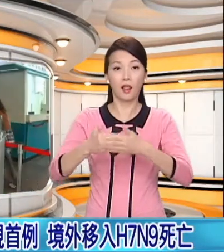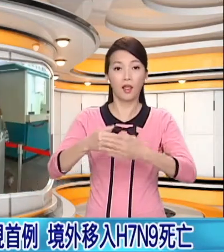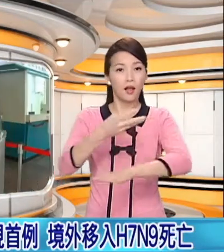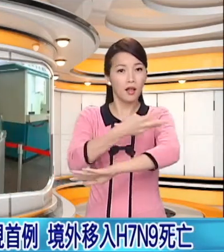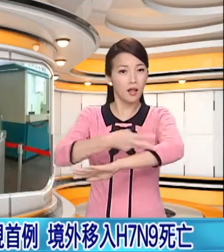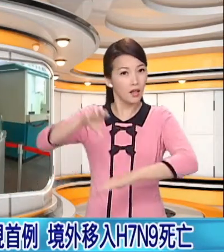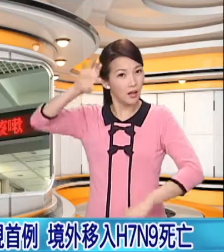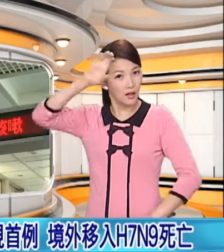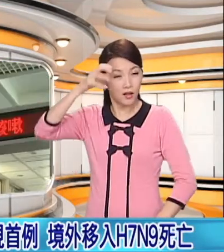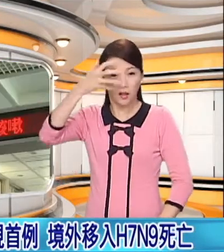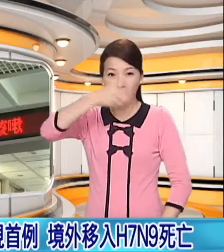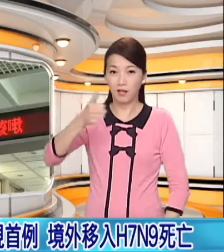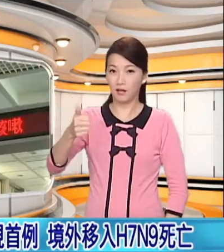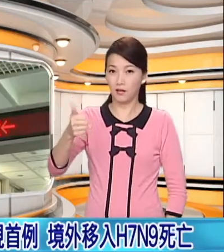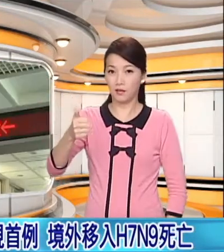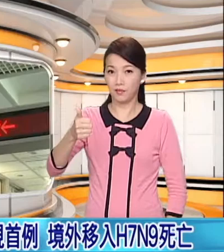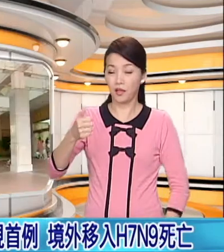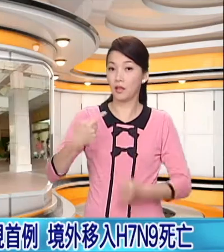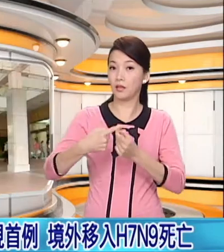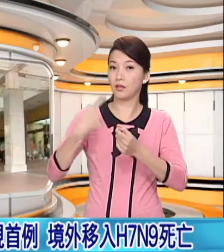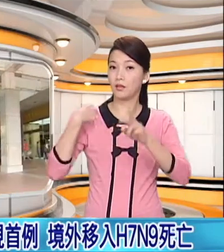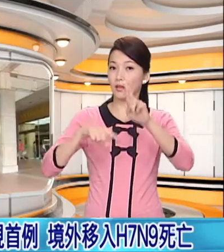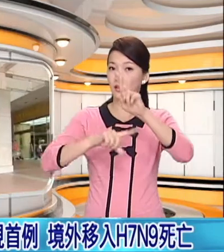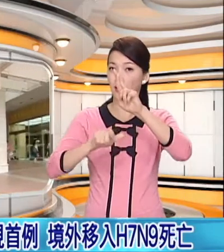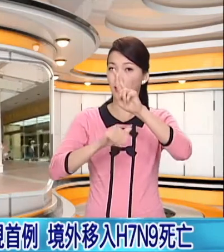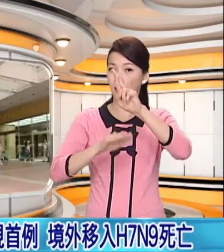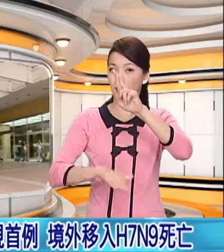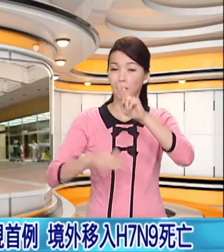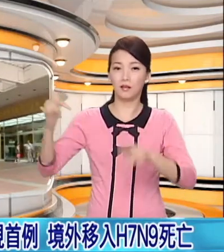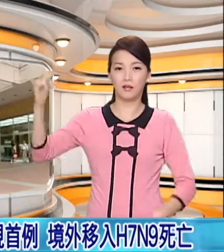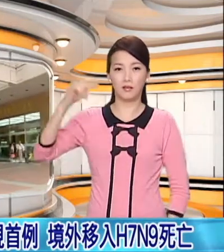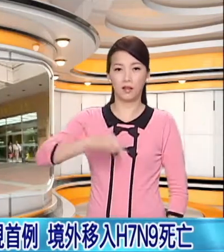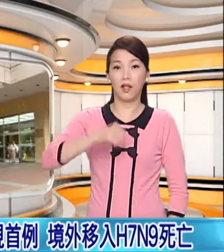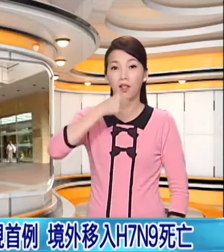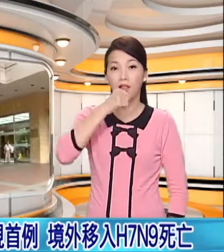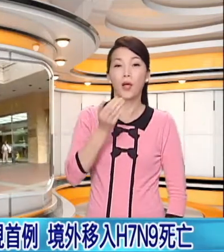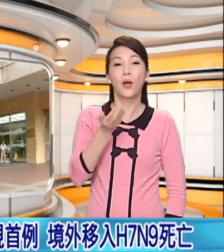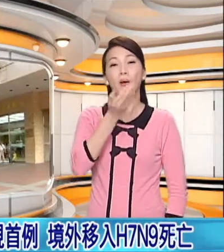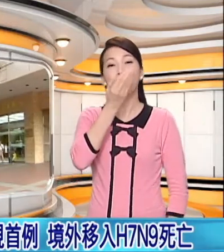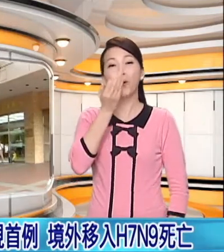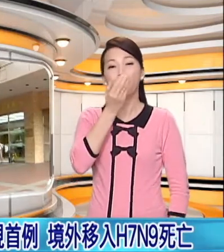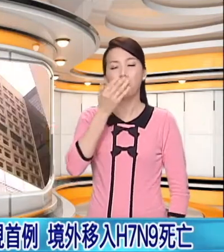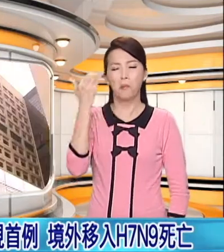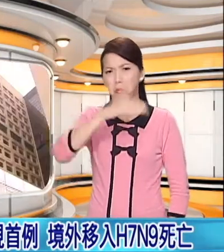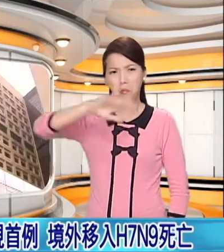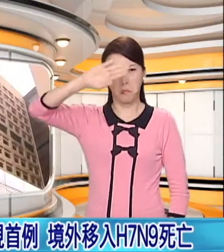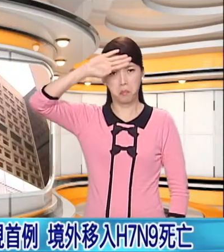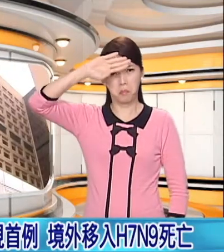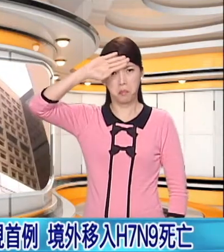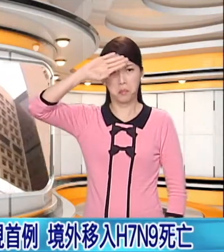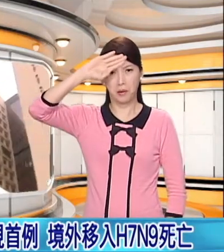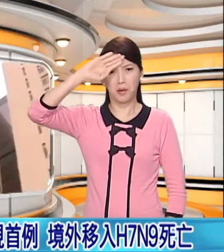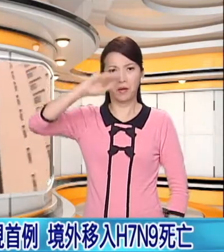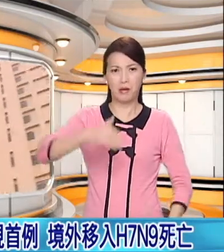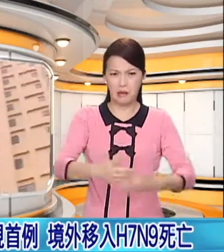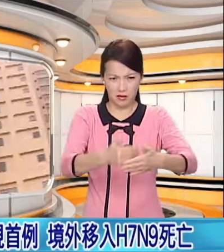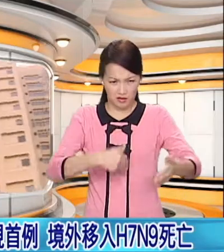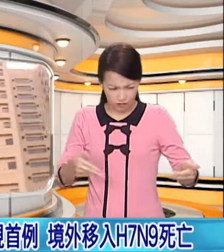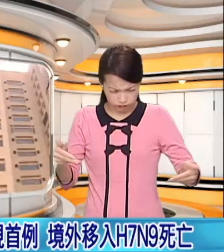国江苏的老先生是在去年12月底来台旅游期间发病。虽然经过了隔离治